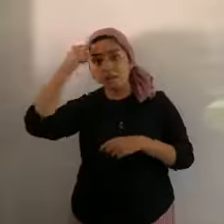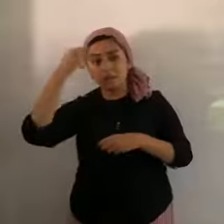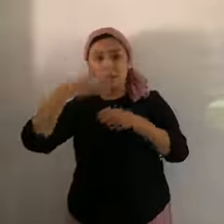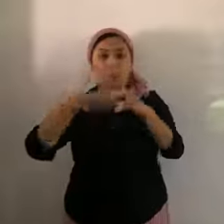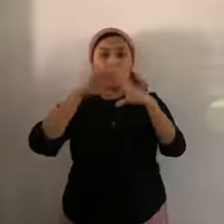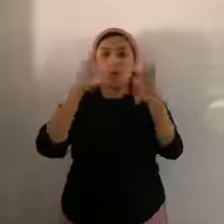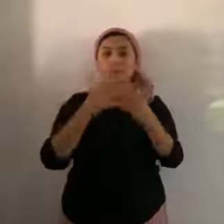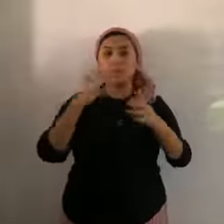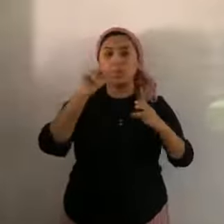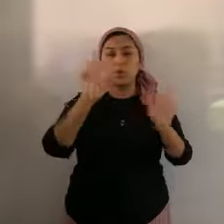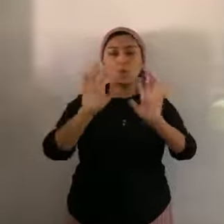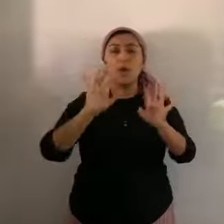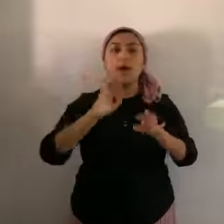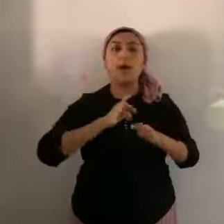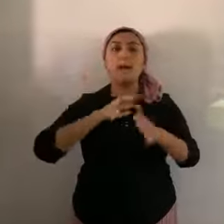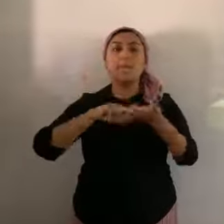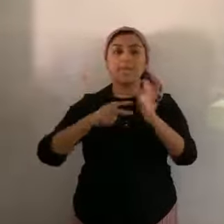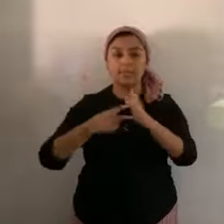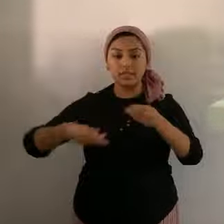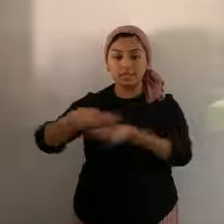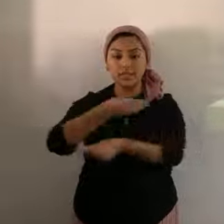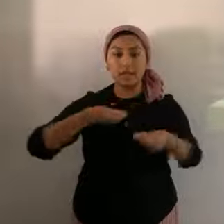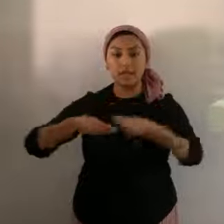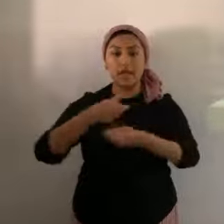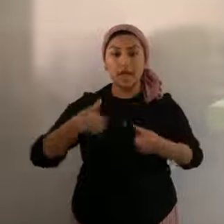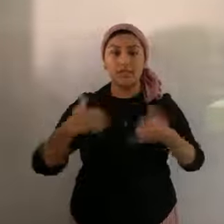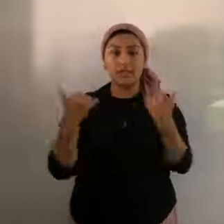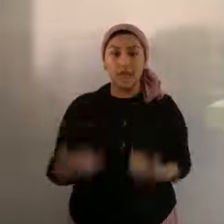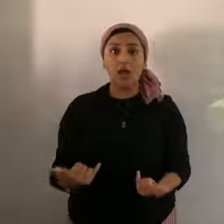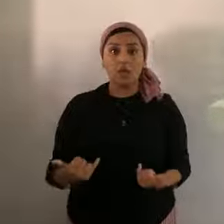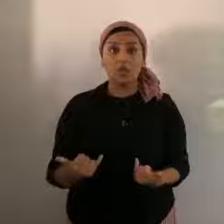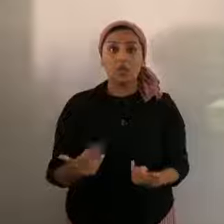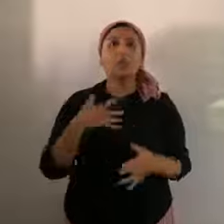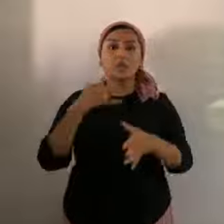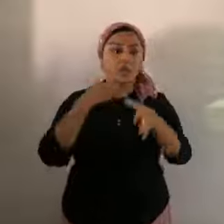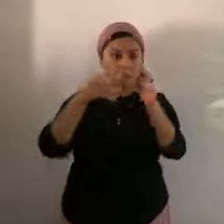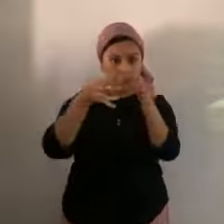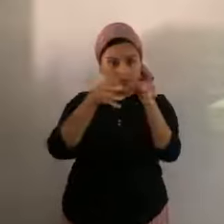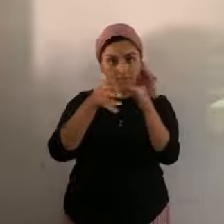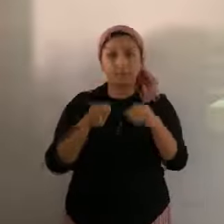mundo. No, no, no, no, no. No me estoy refiriendo a la corrupción que hay ahora. Explico.